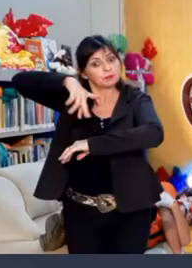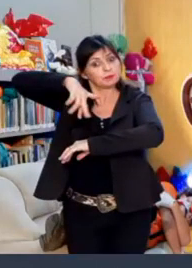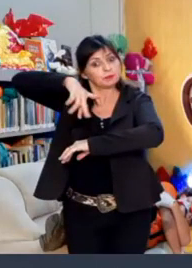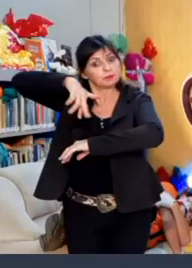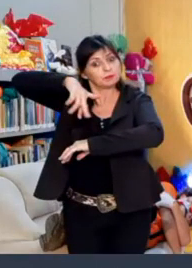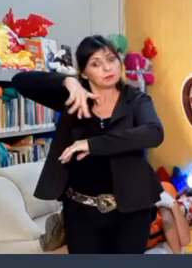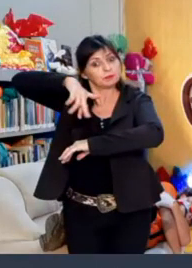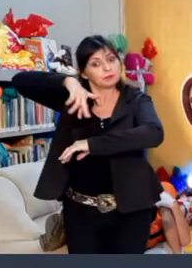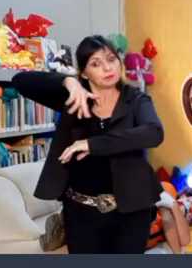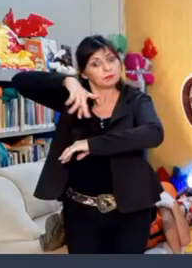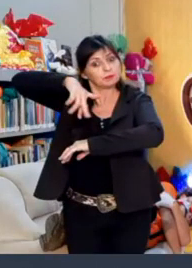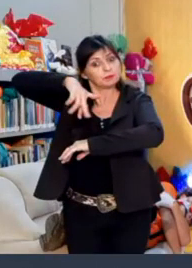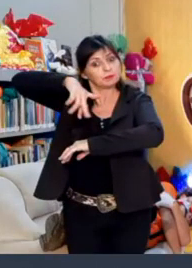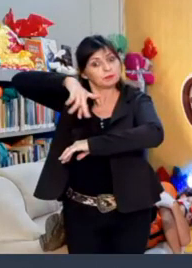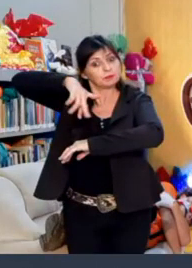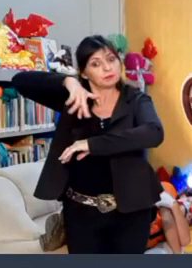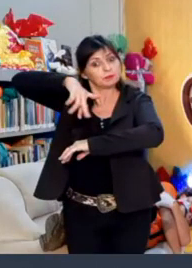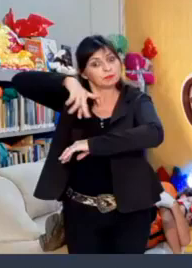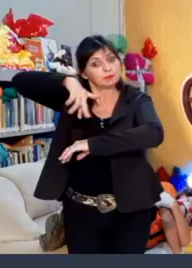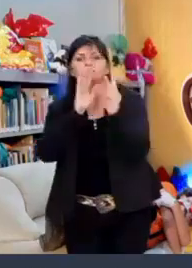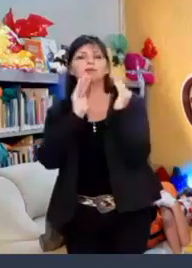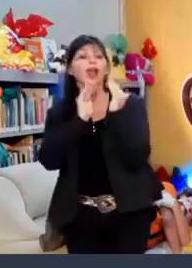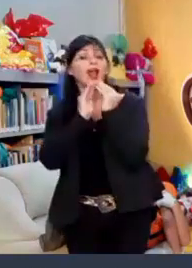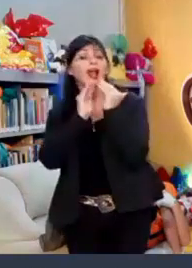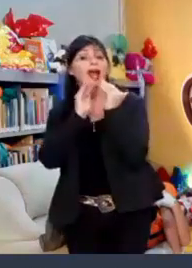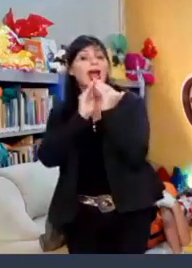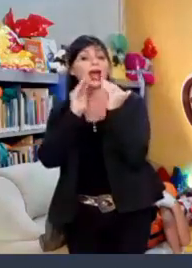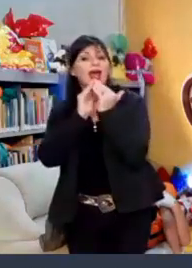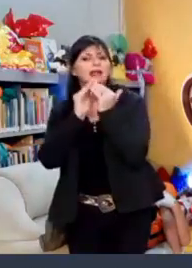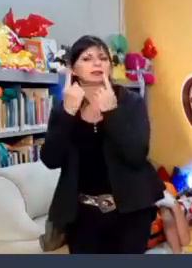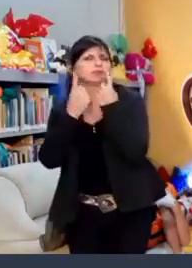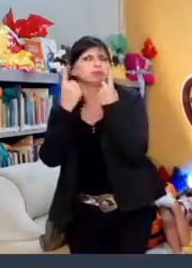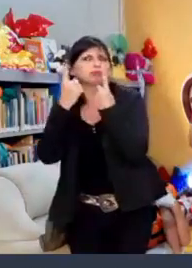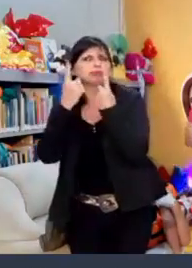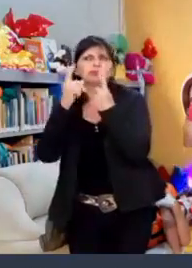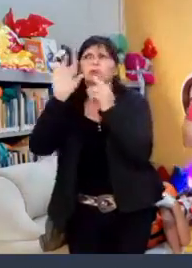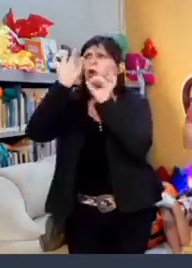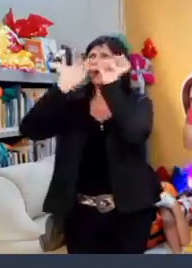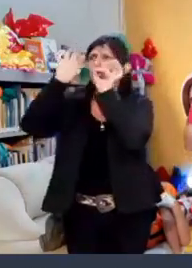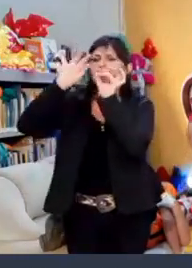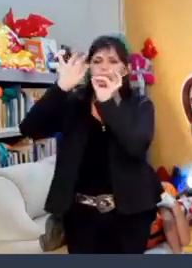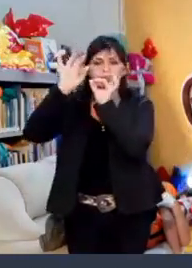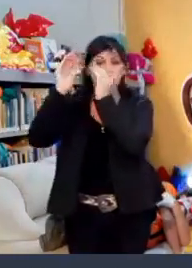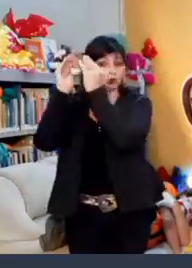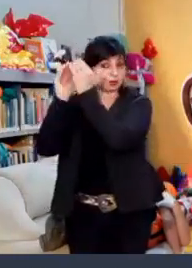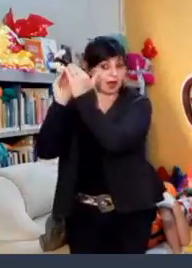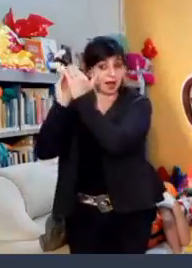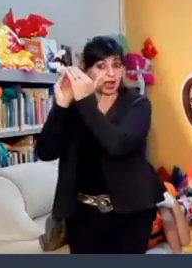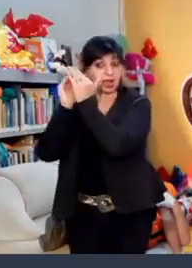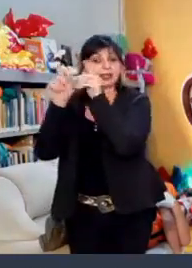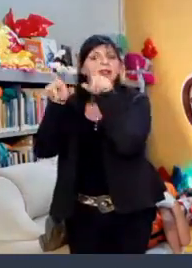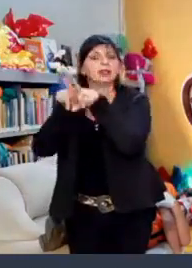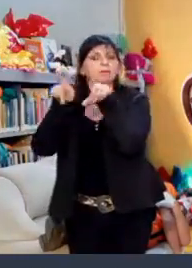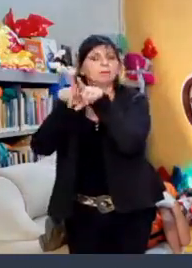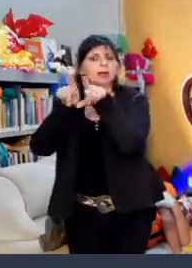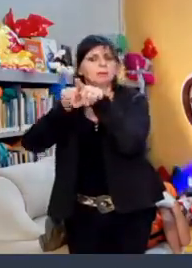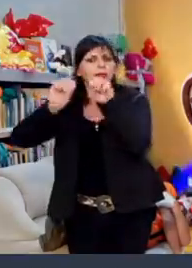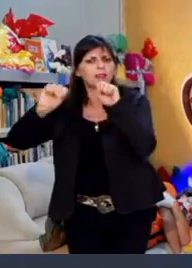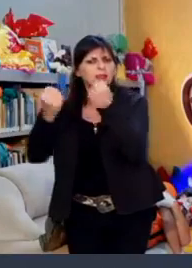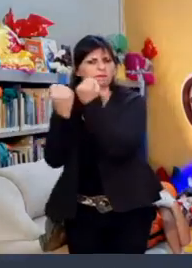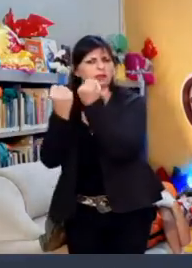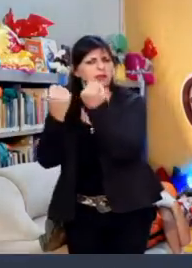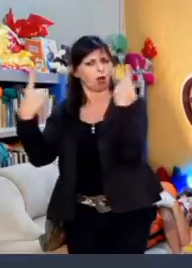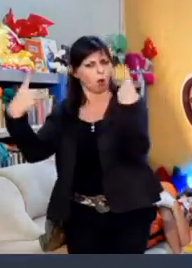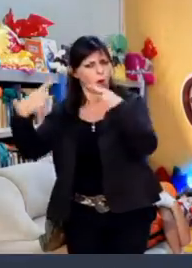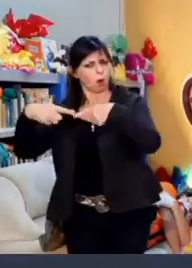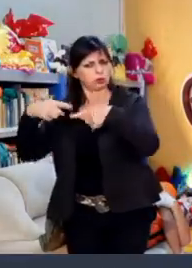das tempestades. Em alguns locais do interior, que existiam estábulos, que